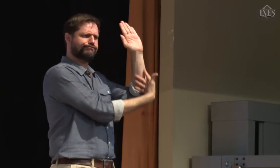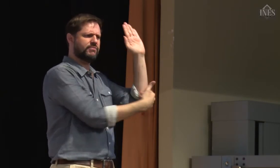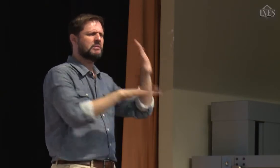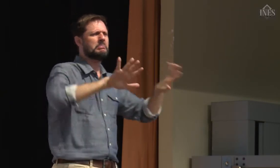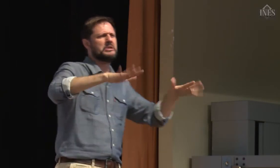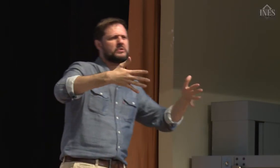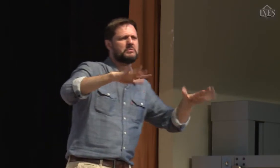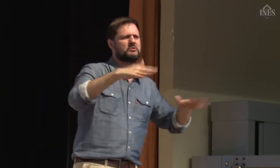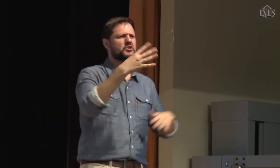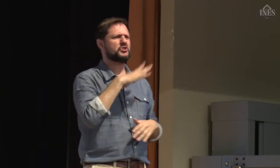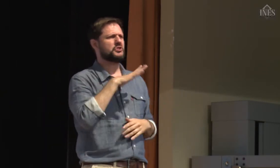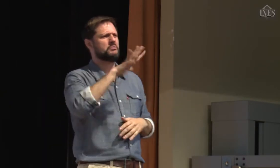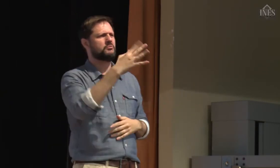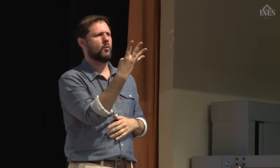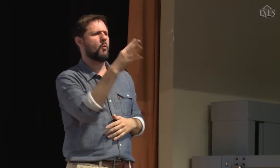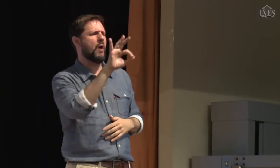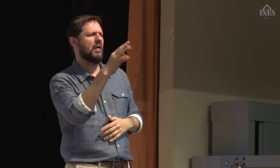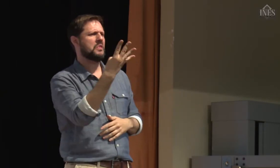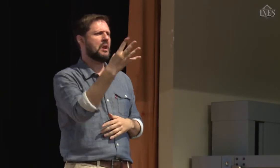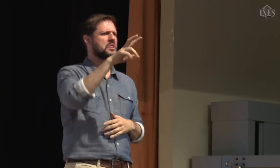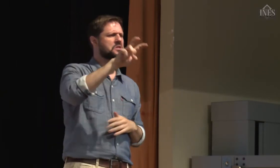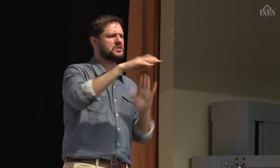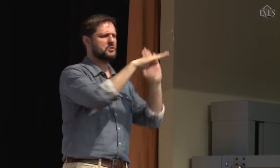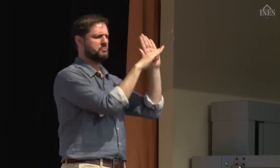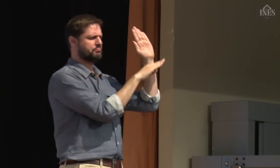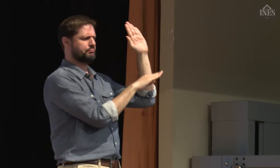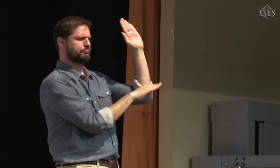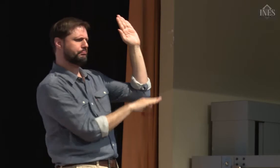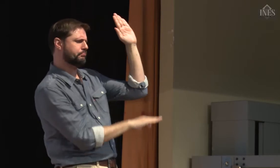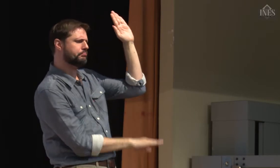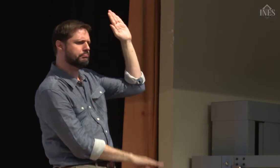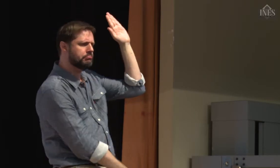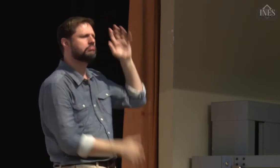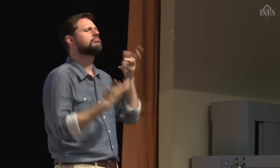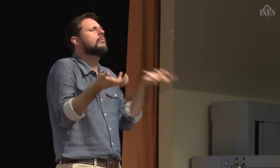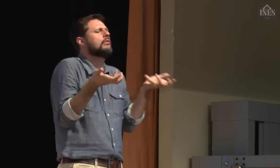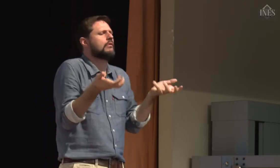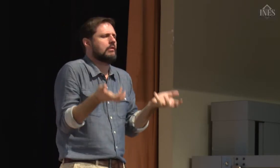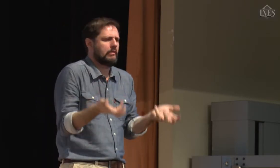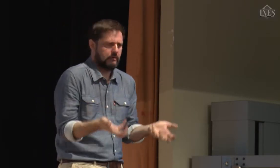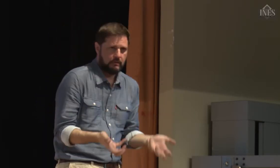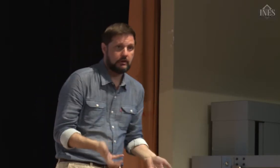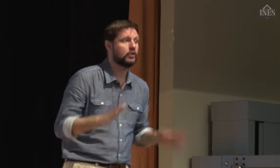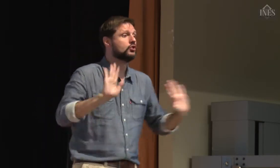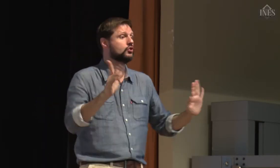minha meta, aquilo que eu quero. Então, mais ou menos em 40, 50 propostas,